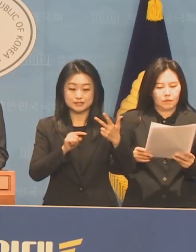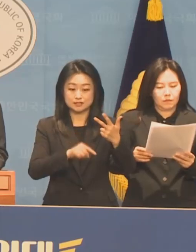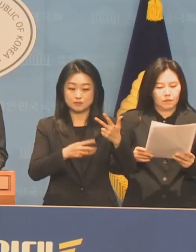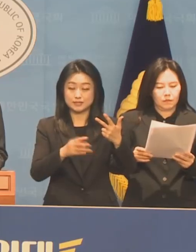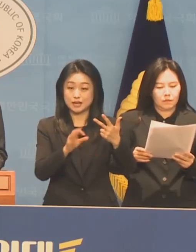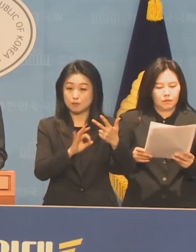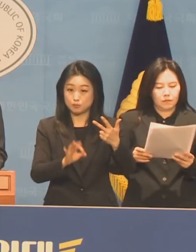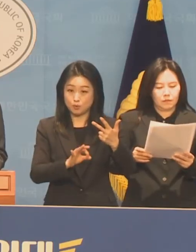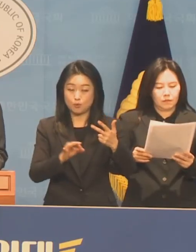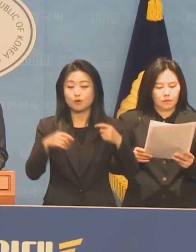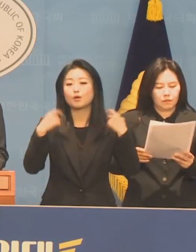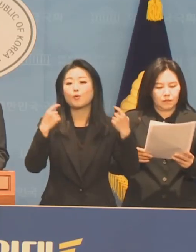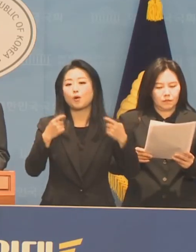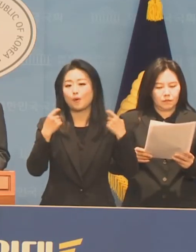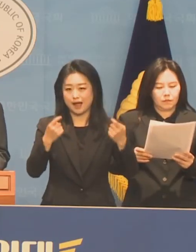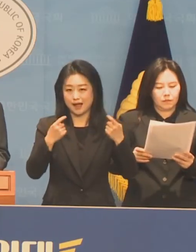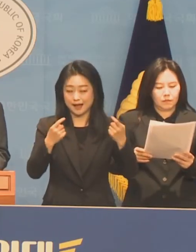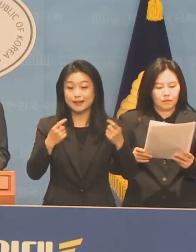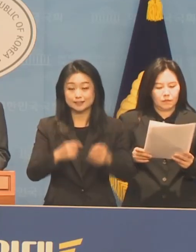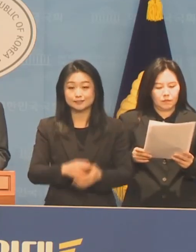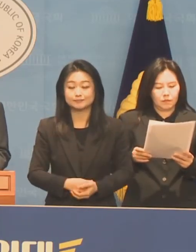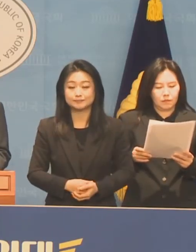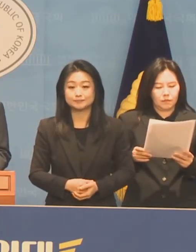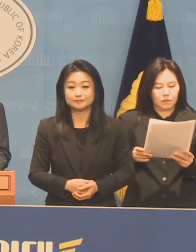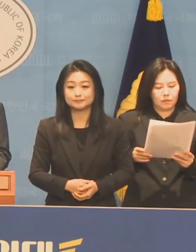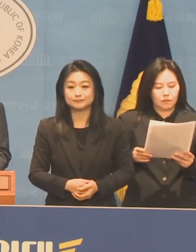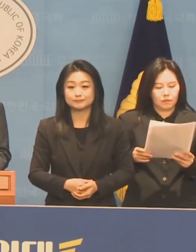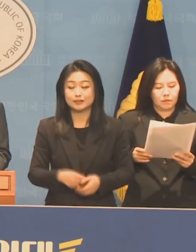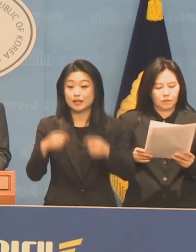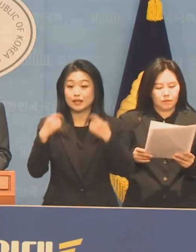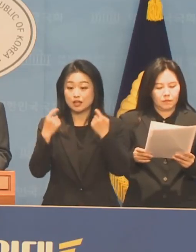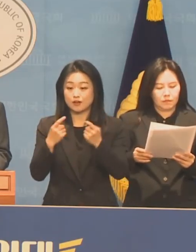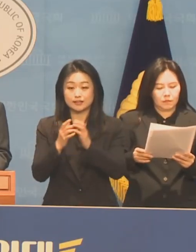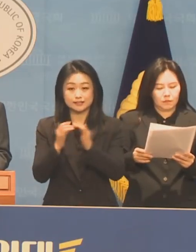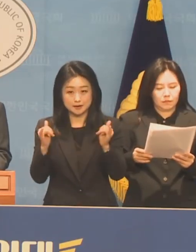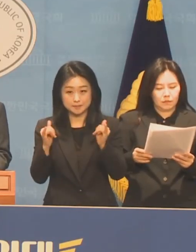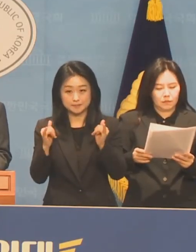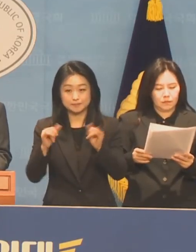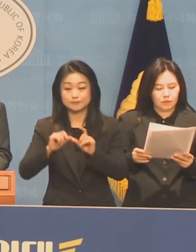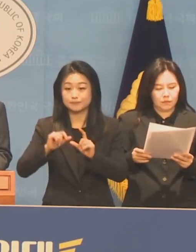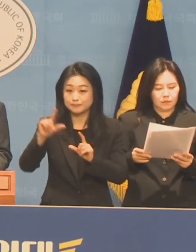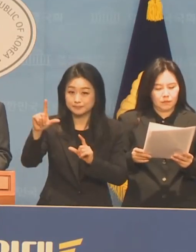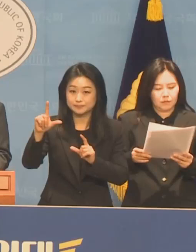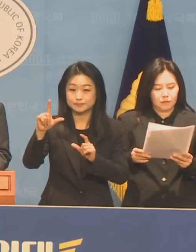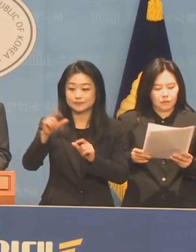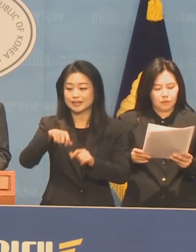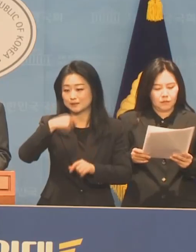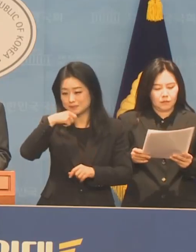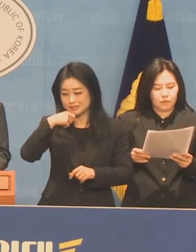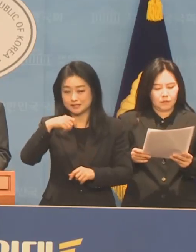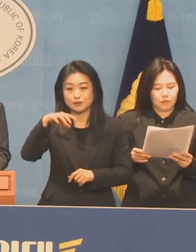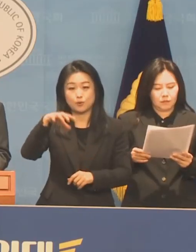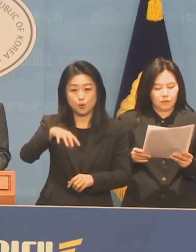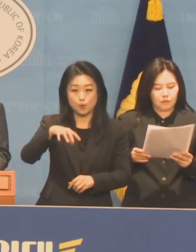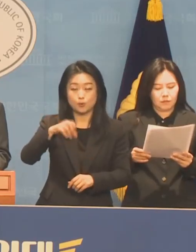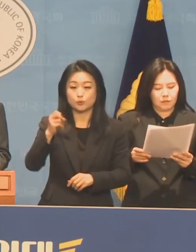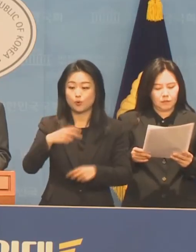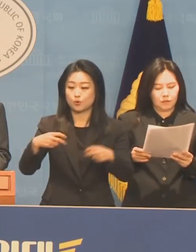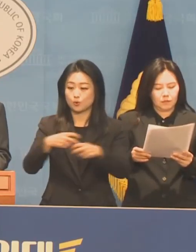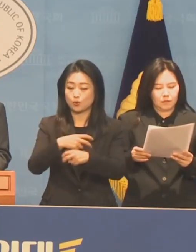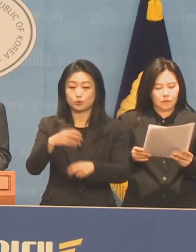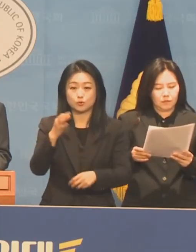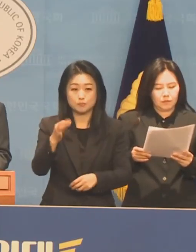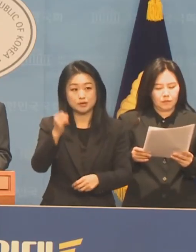77.3%인 관광으로 나타났습니다. 여행객들은 대부분 음식점,